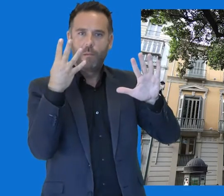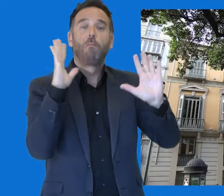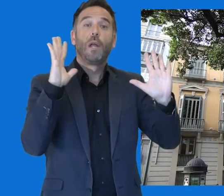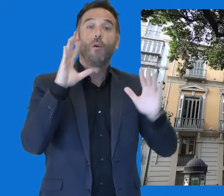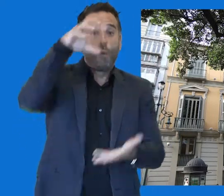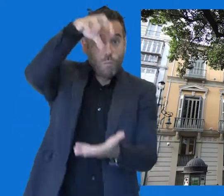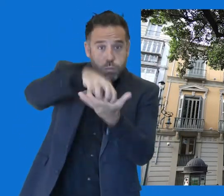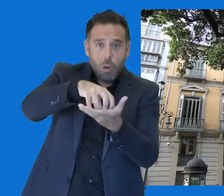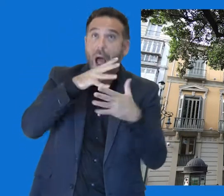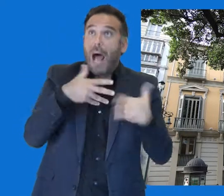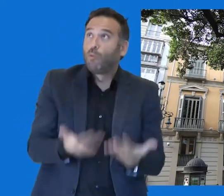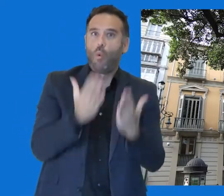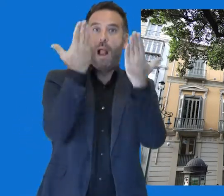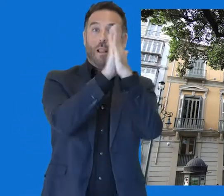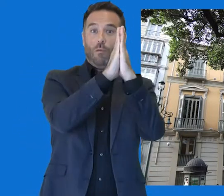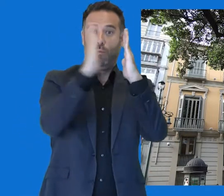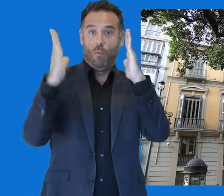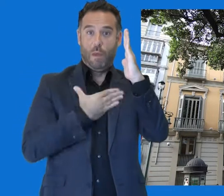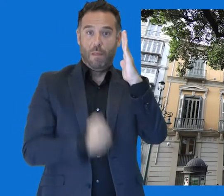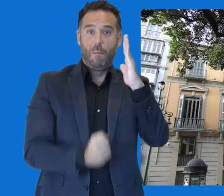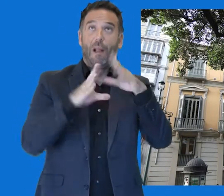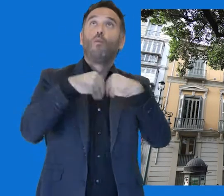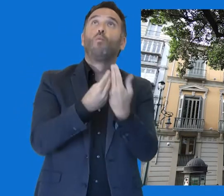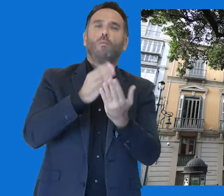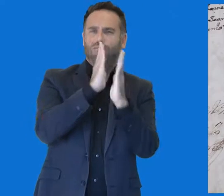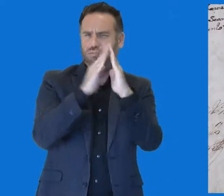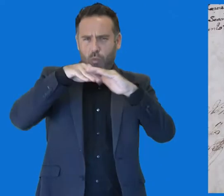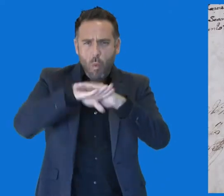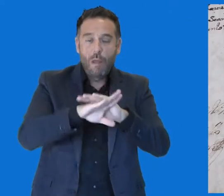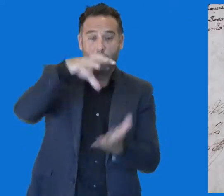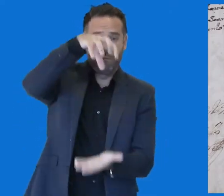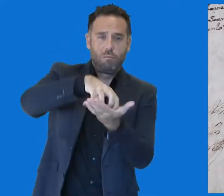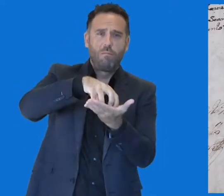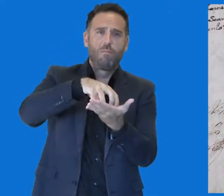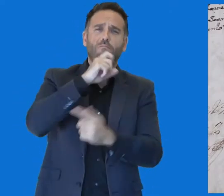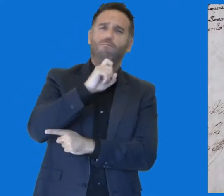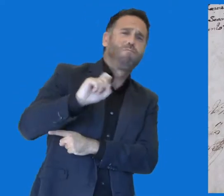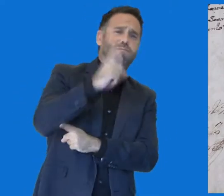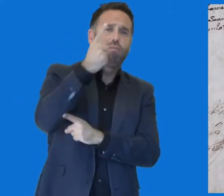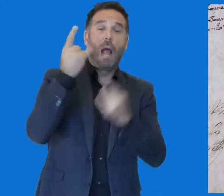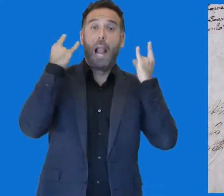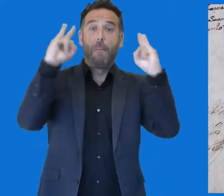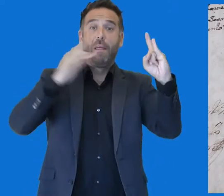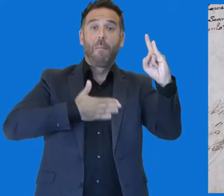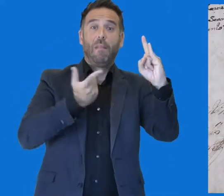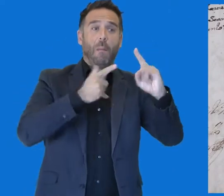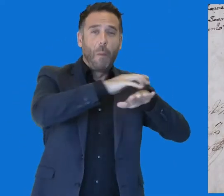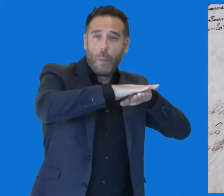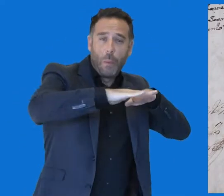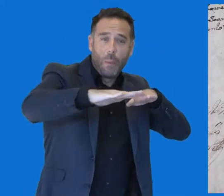que actualmente está el Archivo Municipal, es uno de los primeros que se construyó en la Alameda Principal, en los terrenos ganados al mar como residencia de